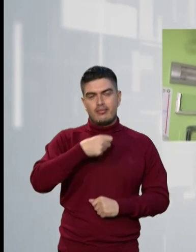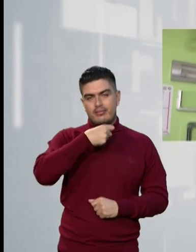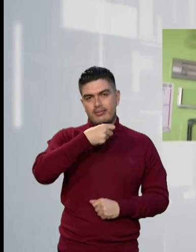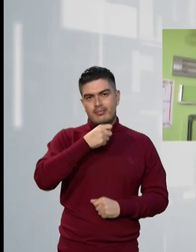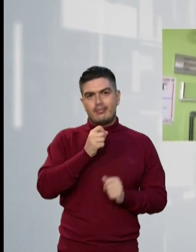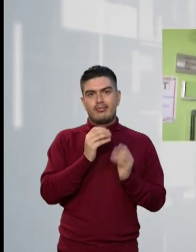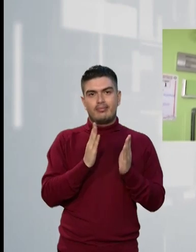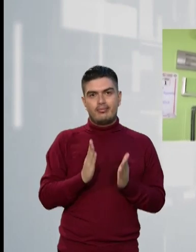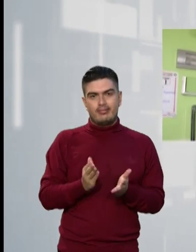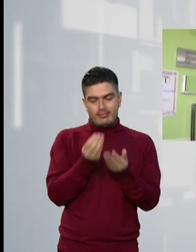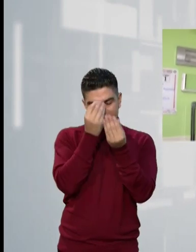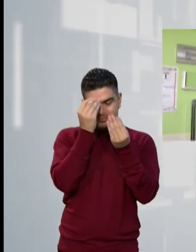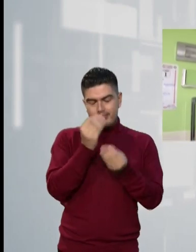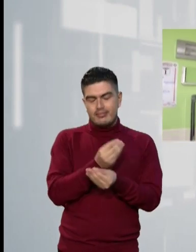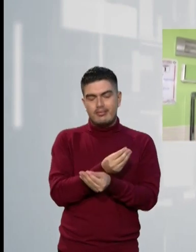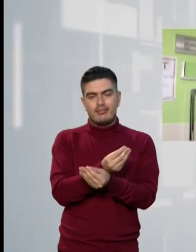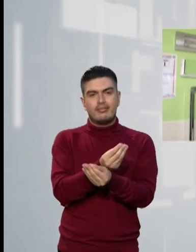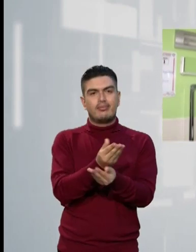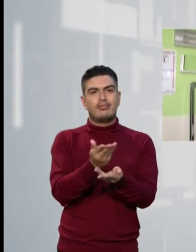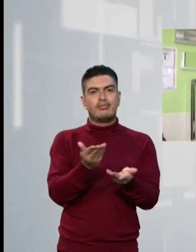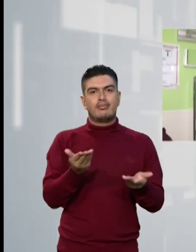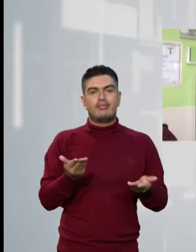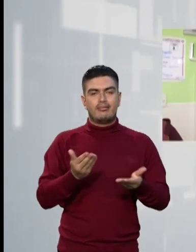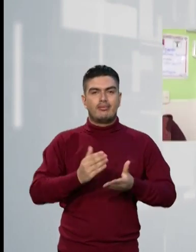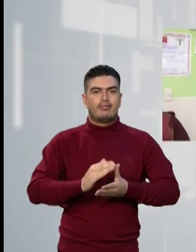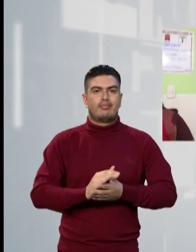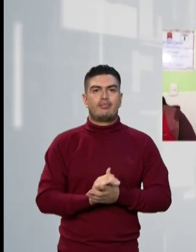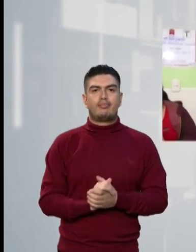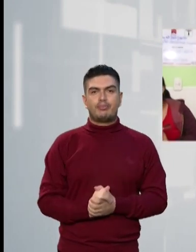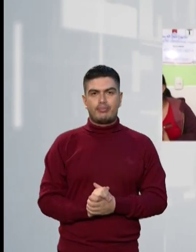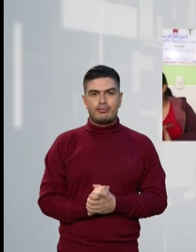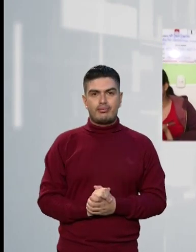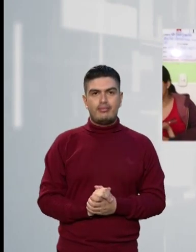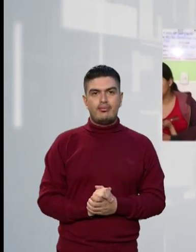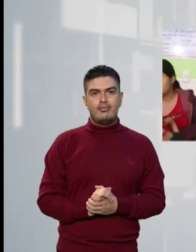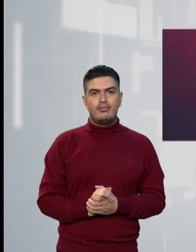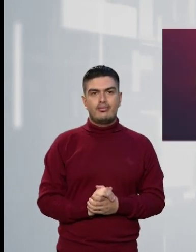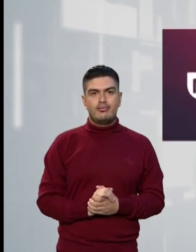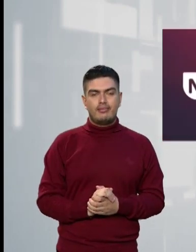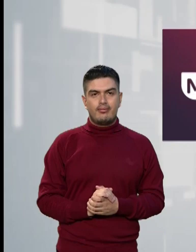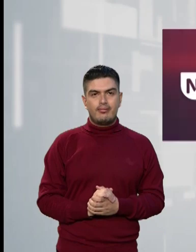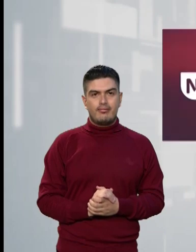paz con imágenes de Aníbal recarte les informó Janet